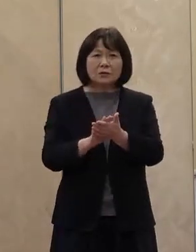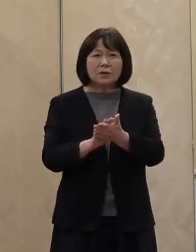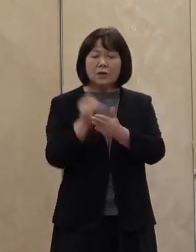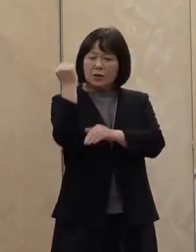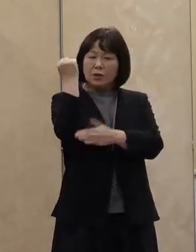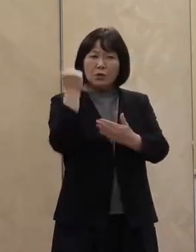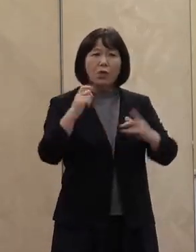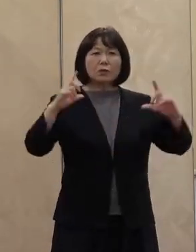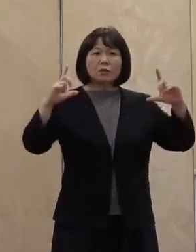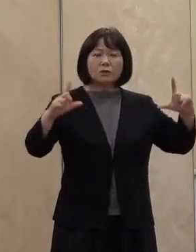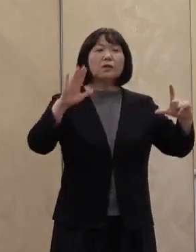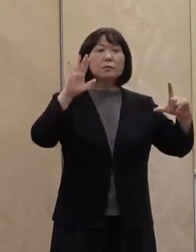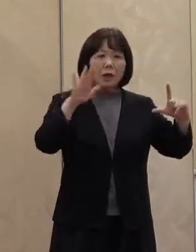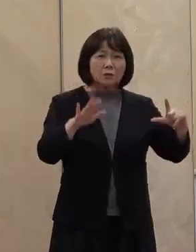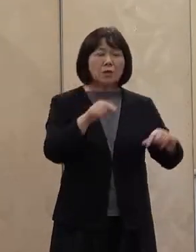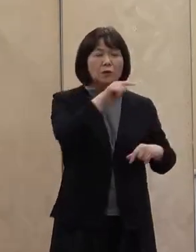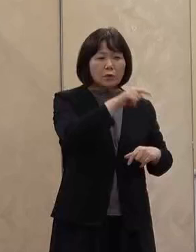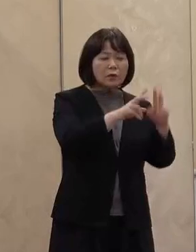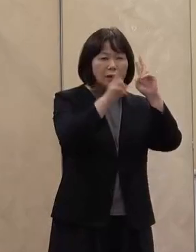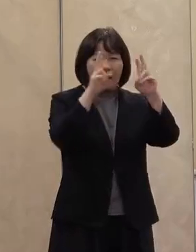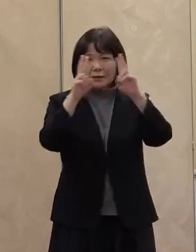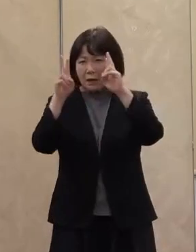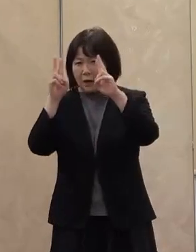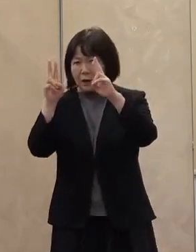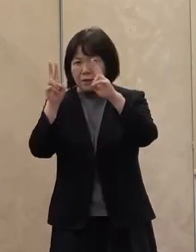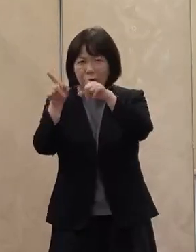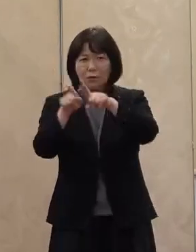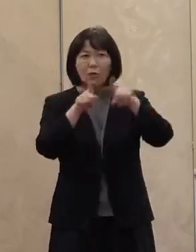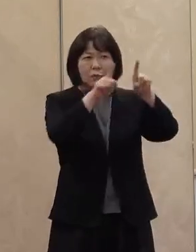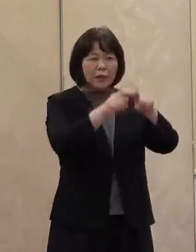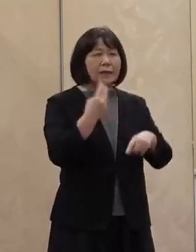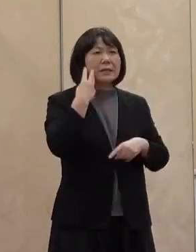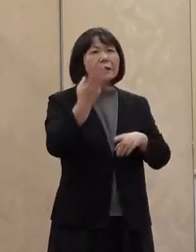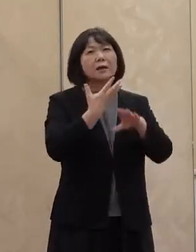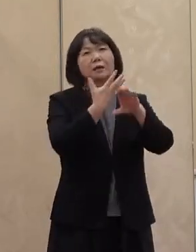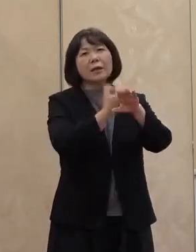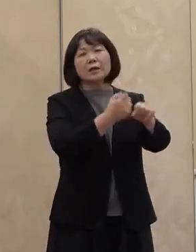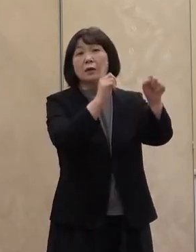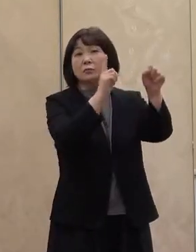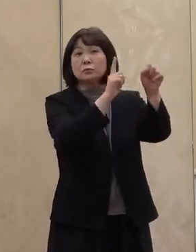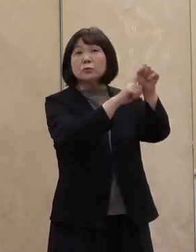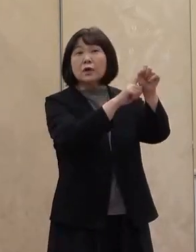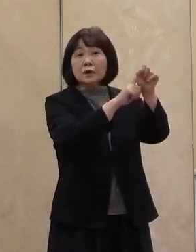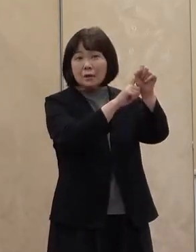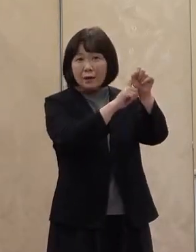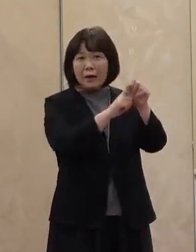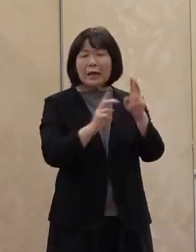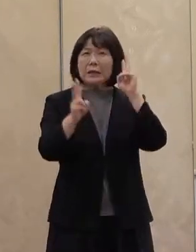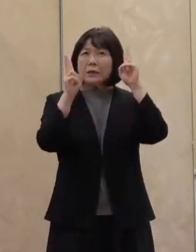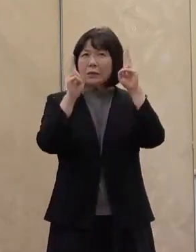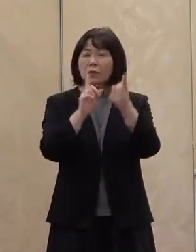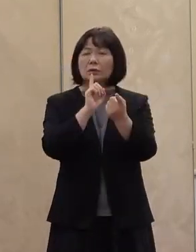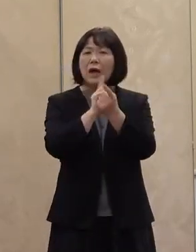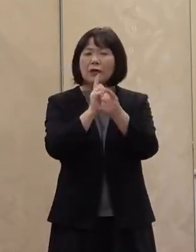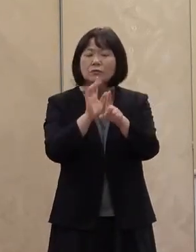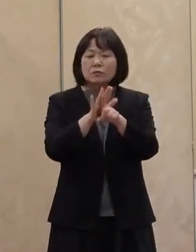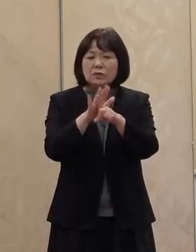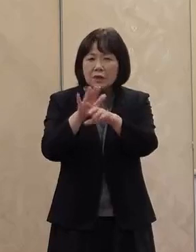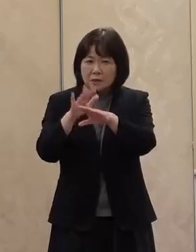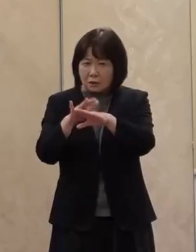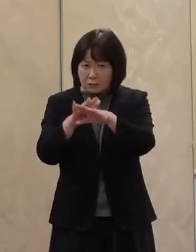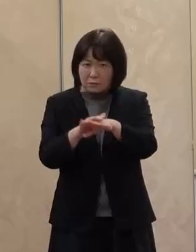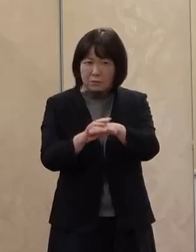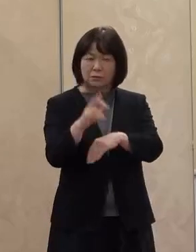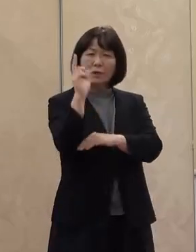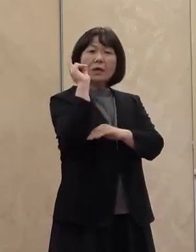ですけれども、それぞれの事業者によっていろんな3ヶ月定着に向けた企業向けの支援策であったり、いろんな